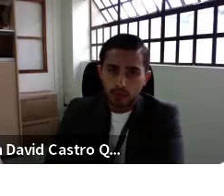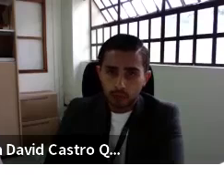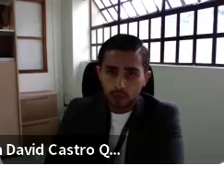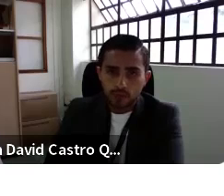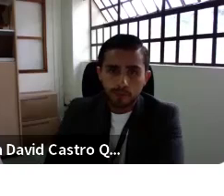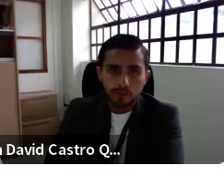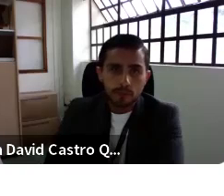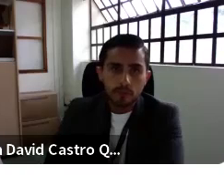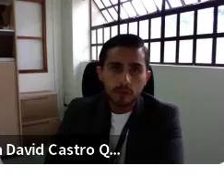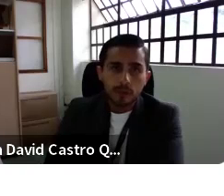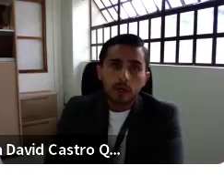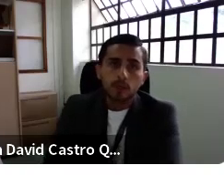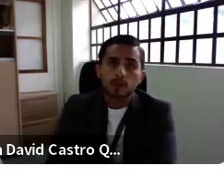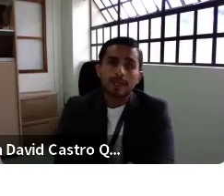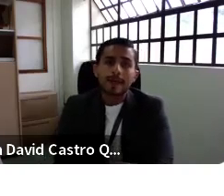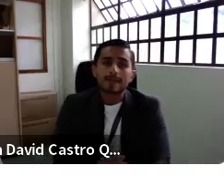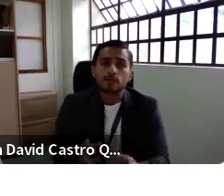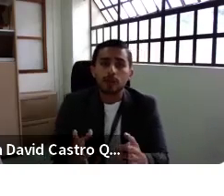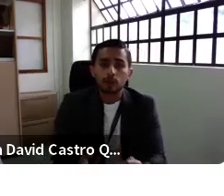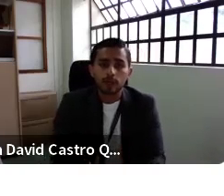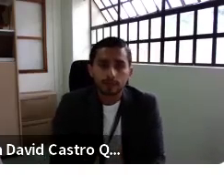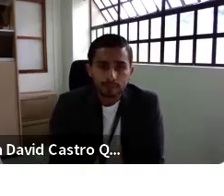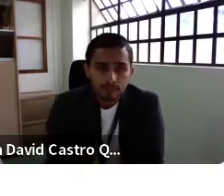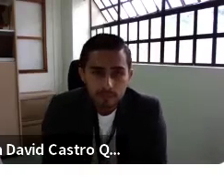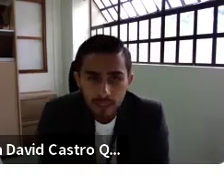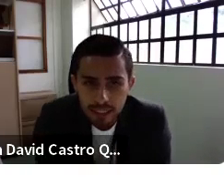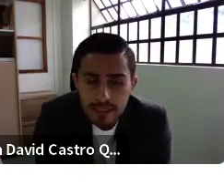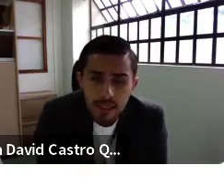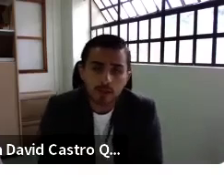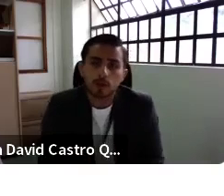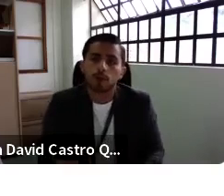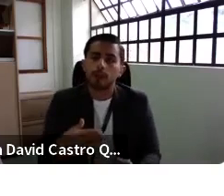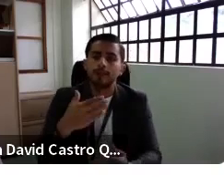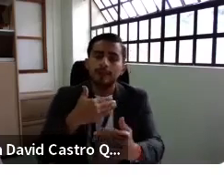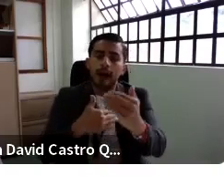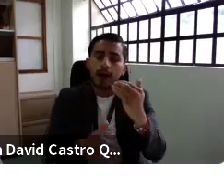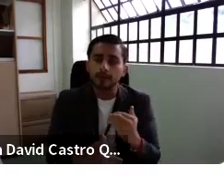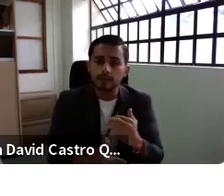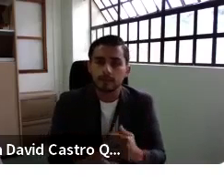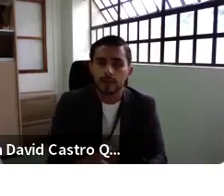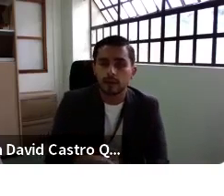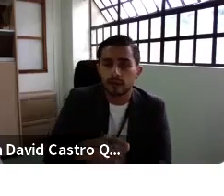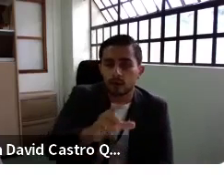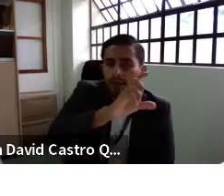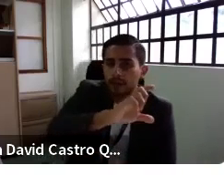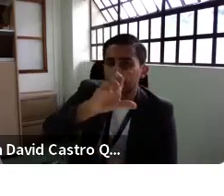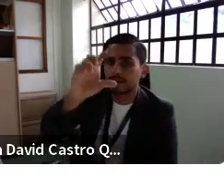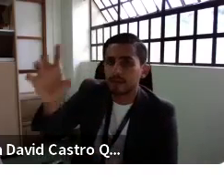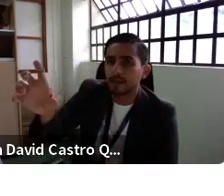retos entonces esa sumatoria insisto como les decía antes de comentarles qué